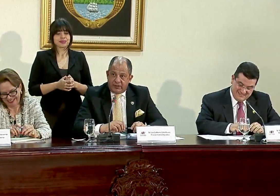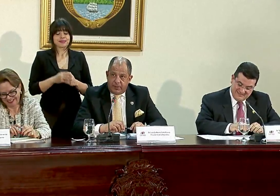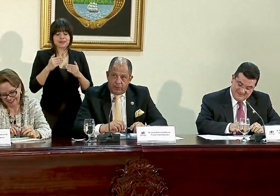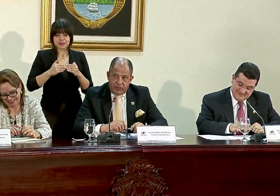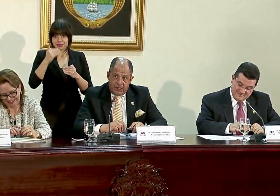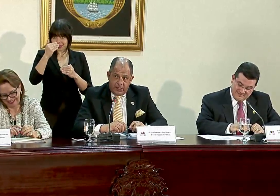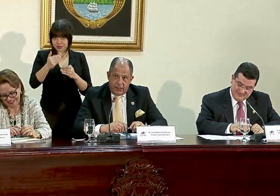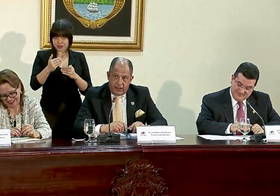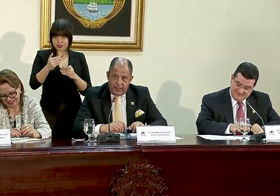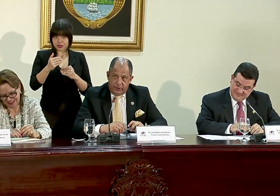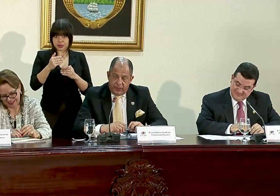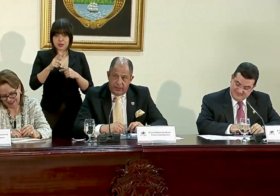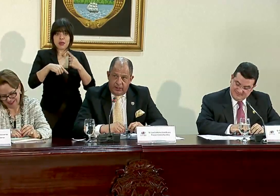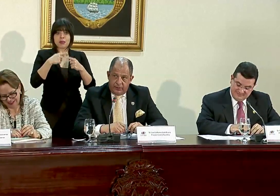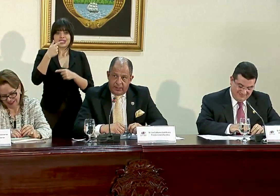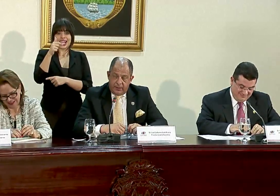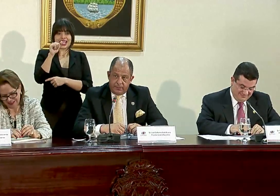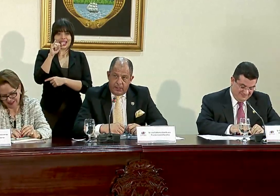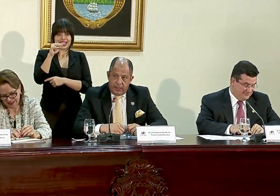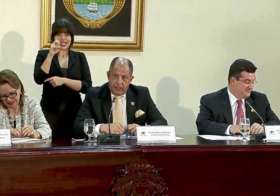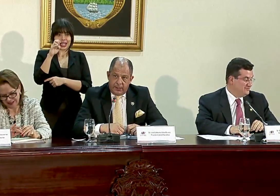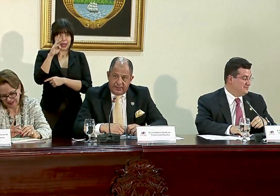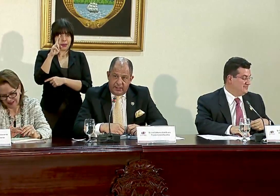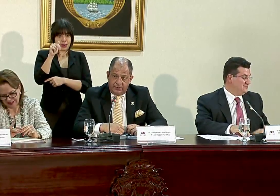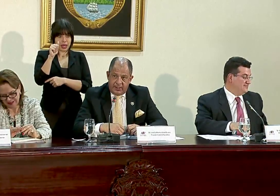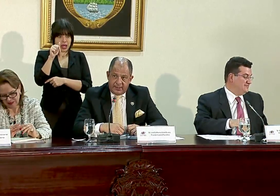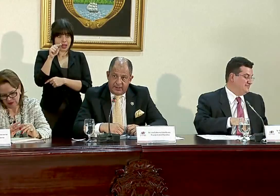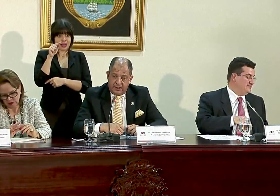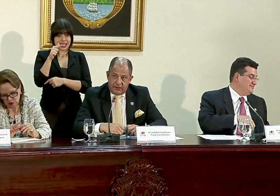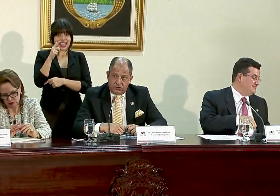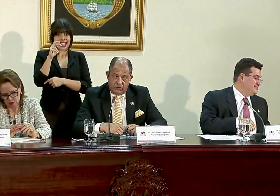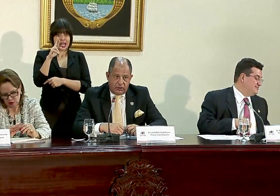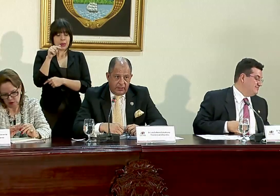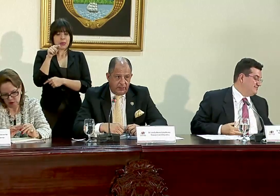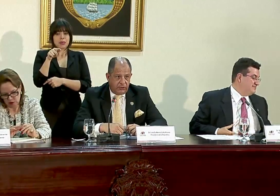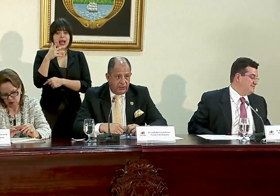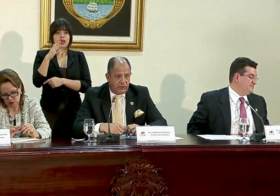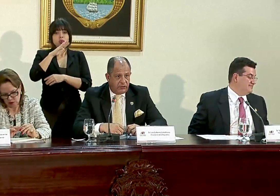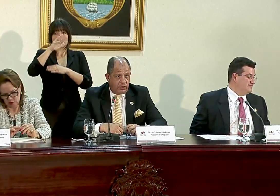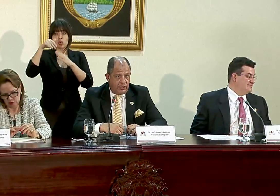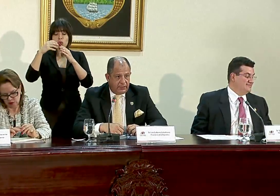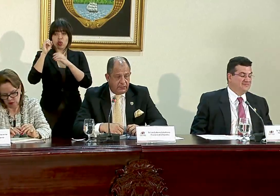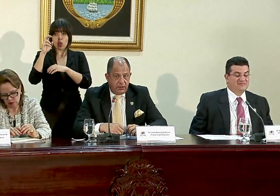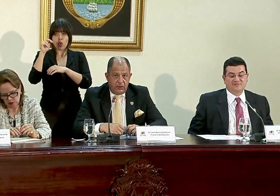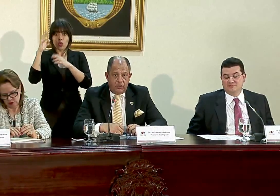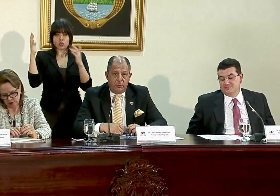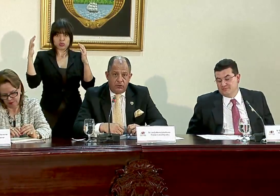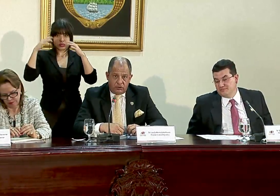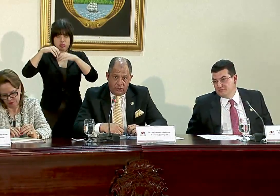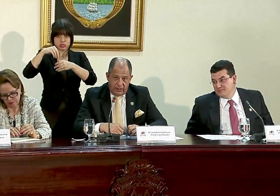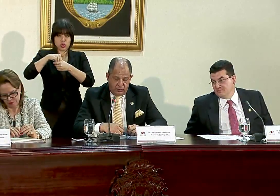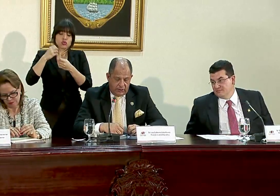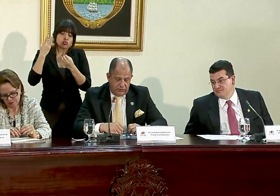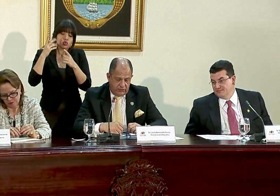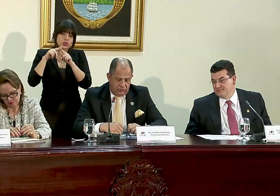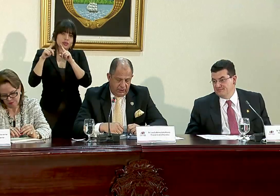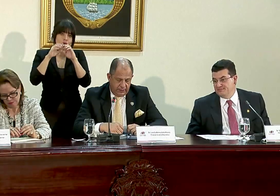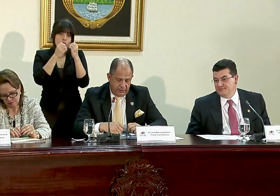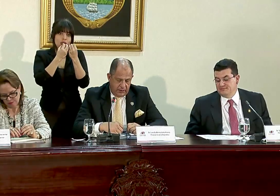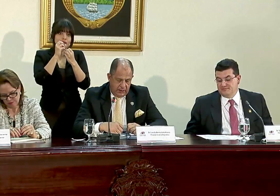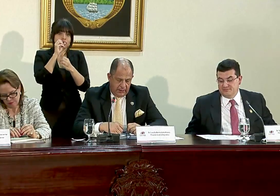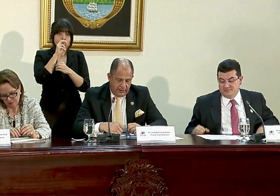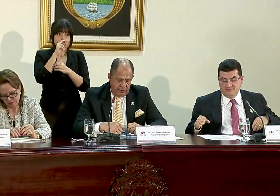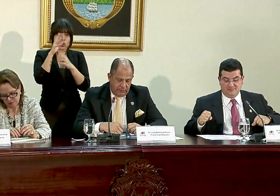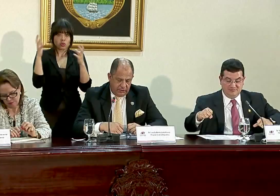después vamos a ir a Ginebra en Ginebra Ginebra es la sede de todos los organismos de Naciones Unidas o de muchos organismos de Naciones